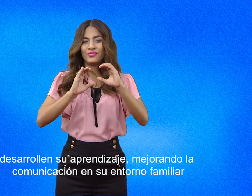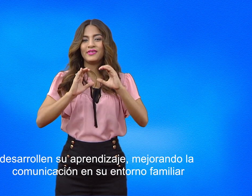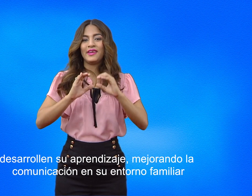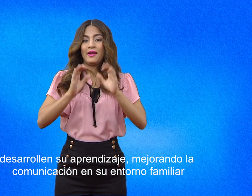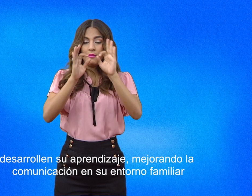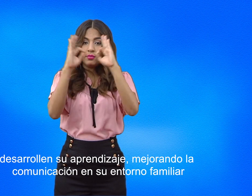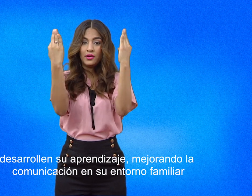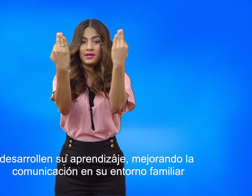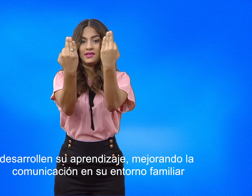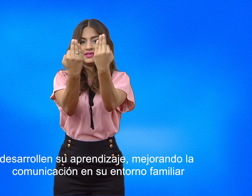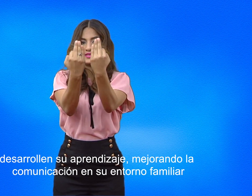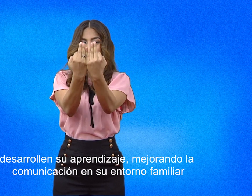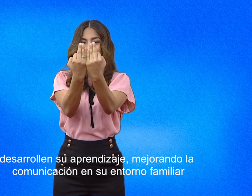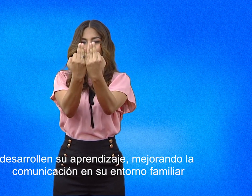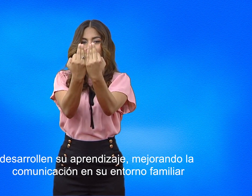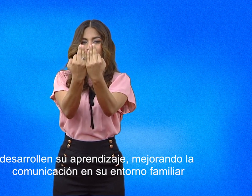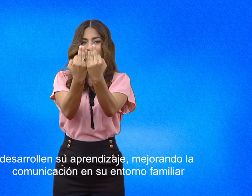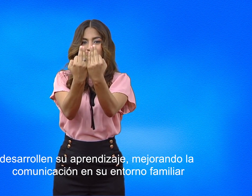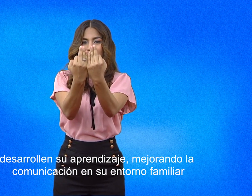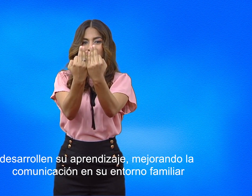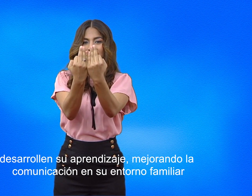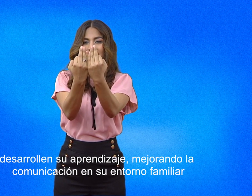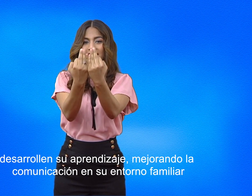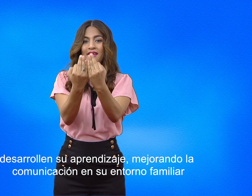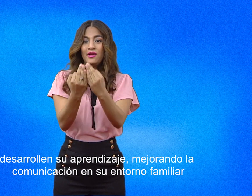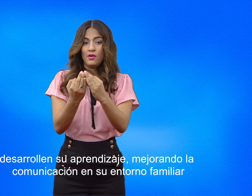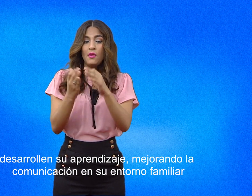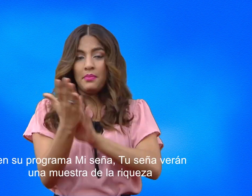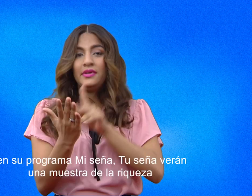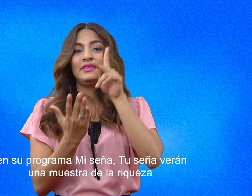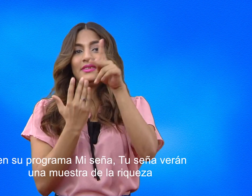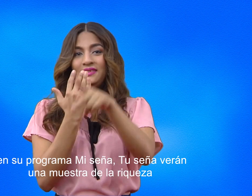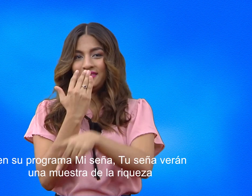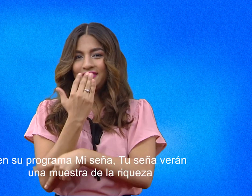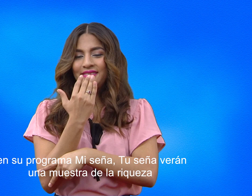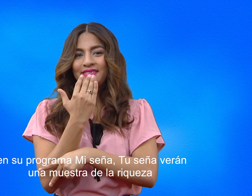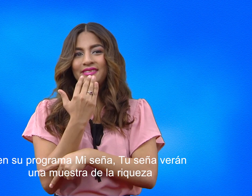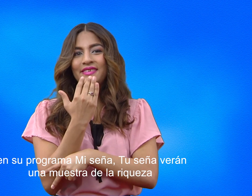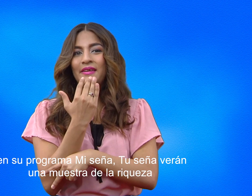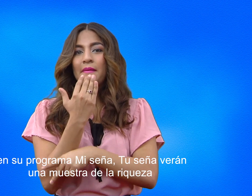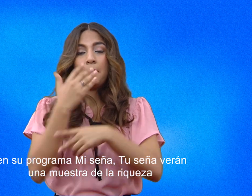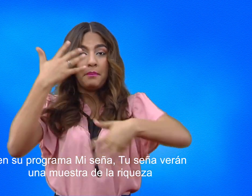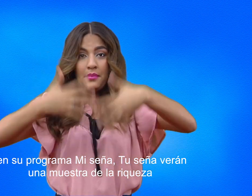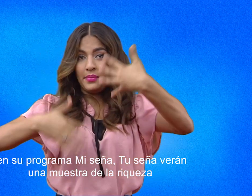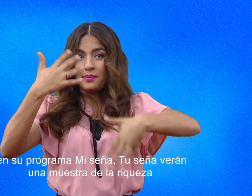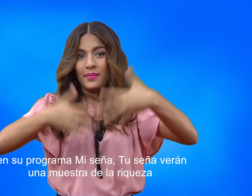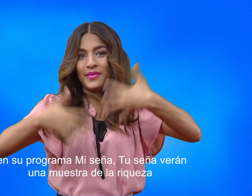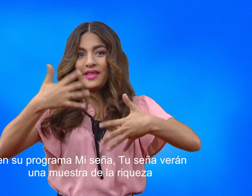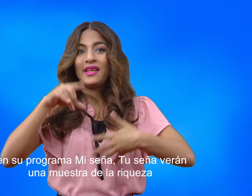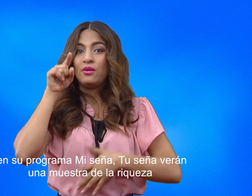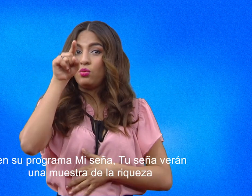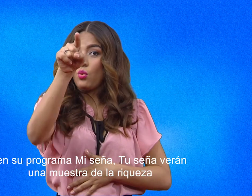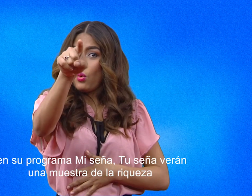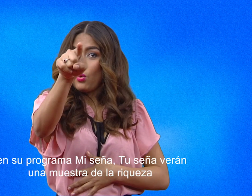la comunicación en su entorno familiar. En su programa Mi Seña, Tu